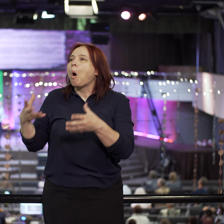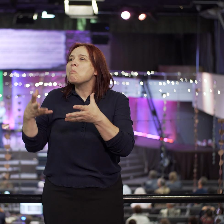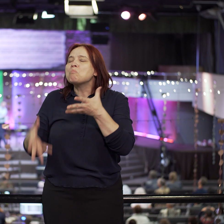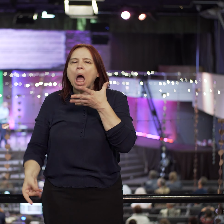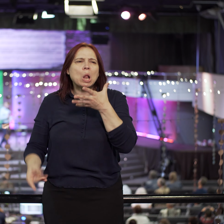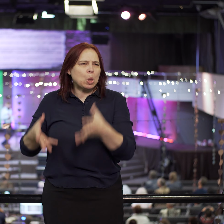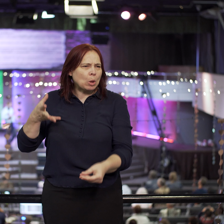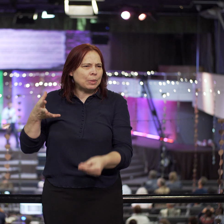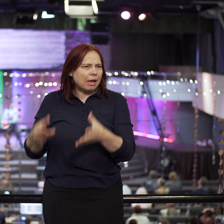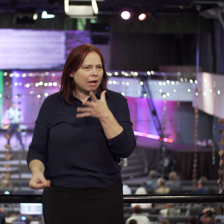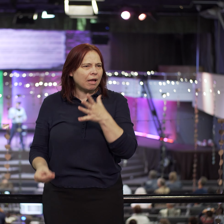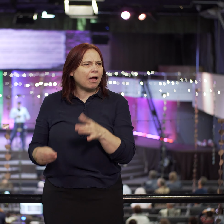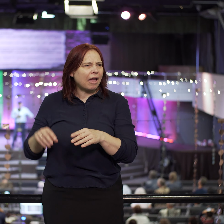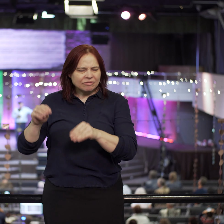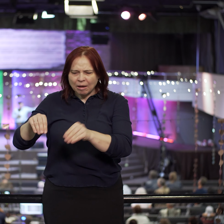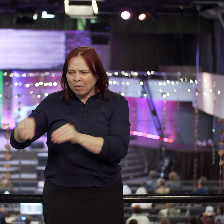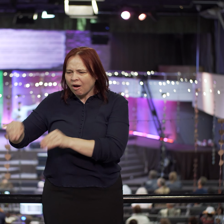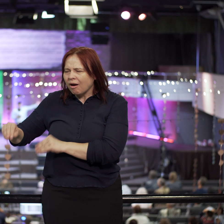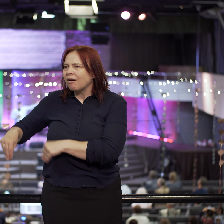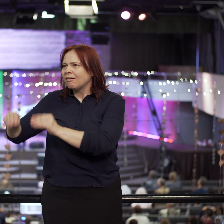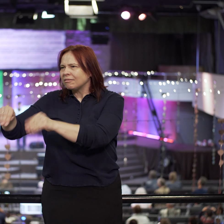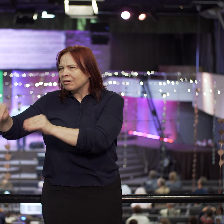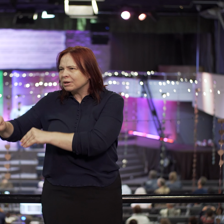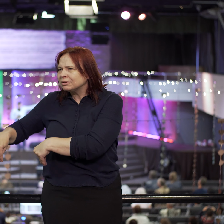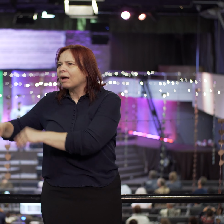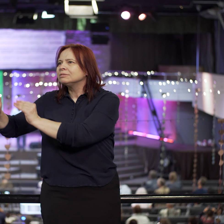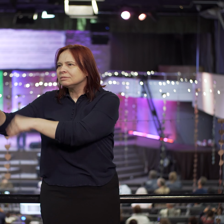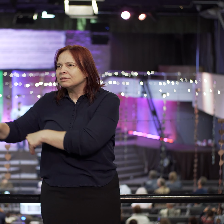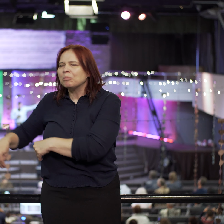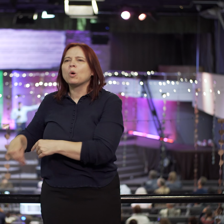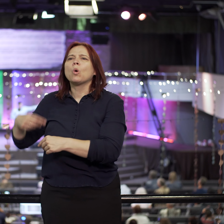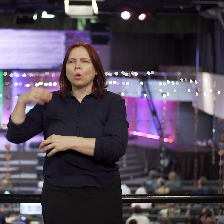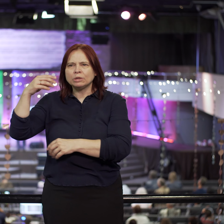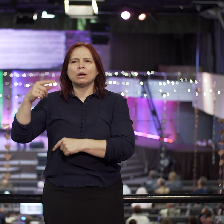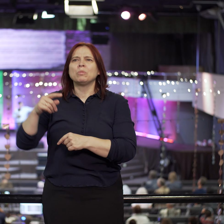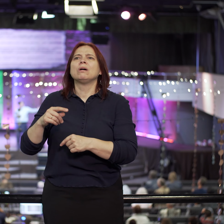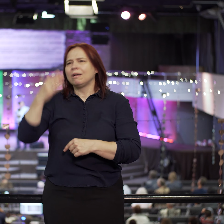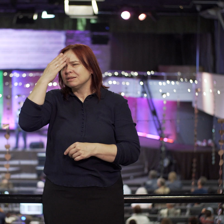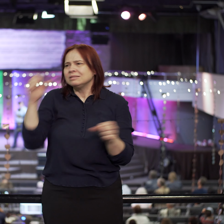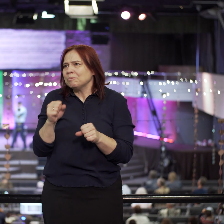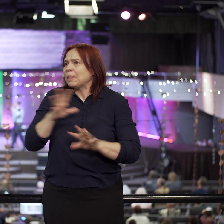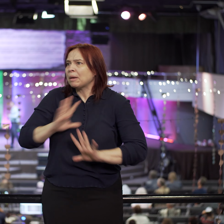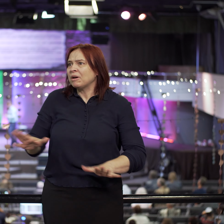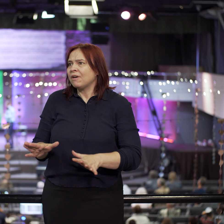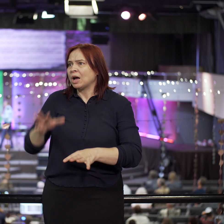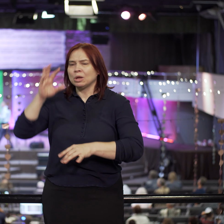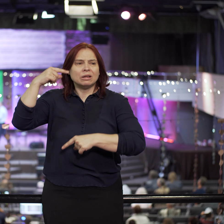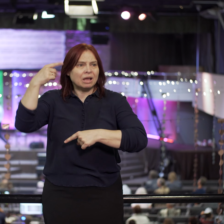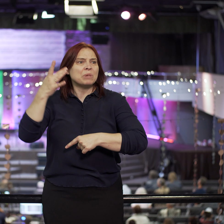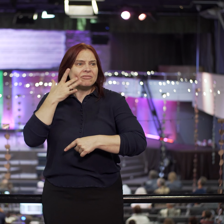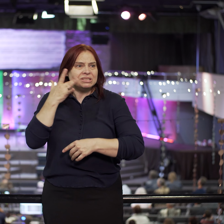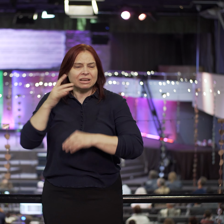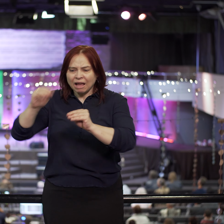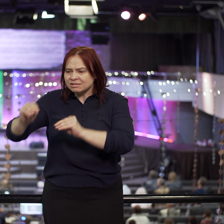выращивать урожай. Это восток, это теплые места, круглый год. Но Библия говорит,